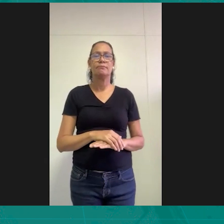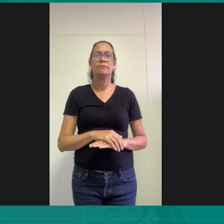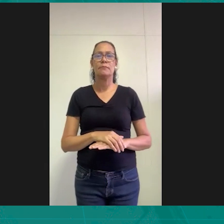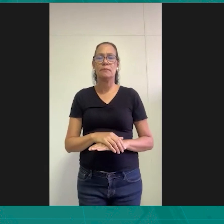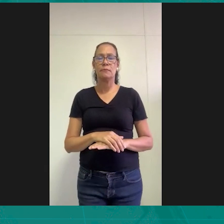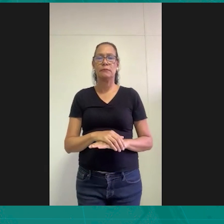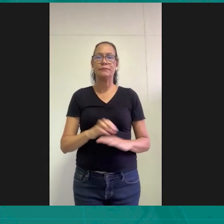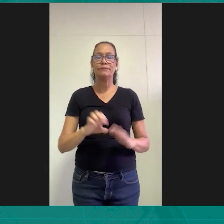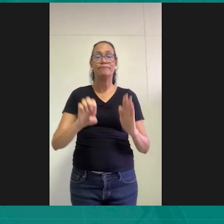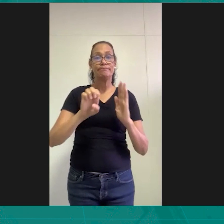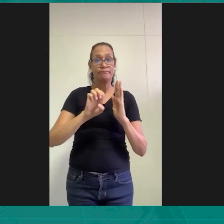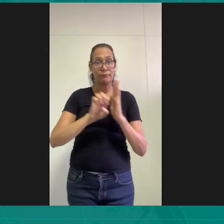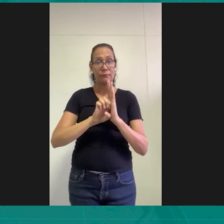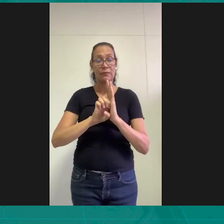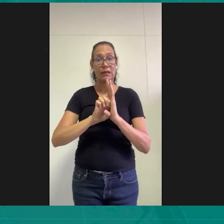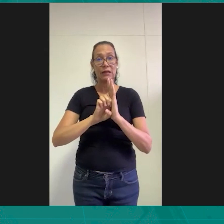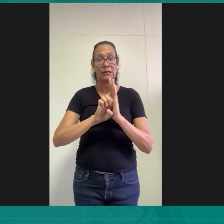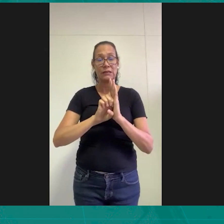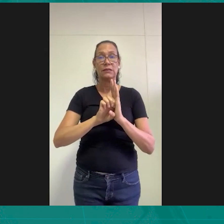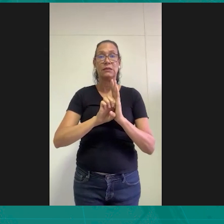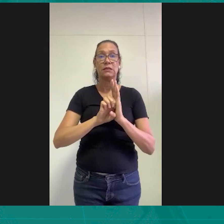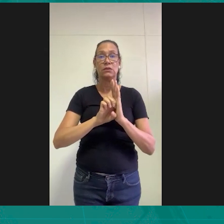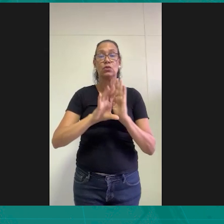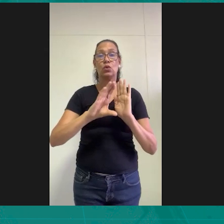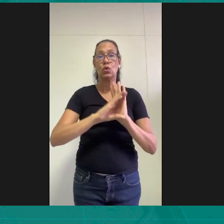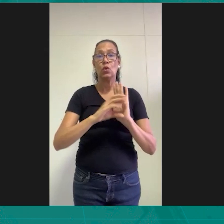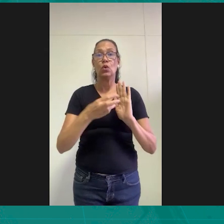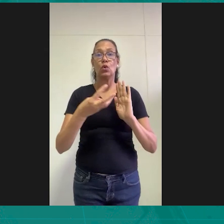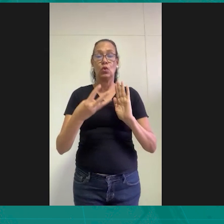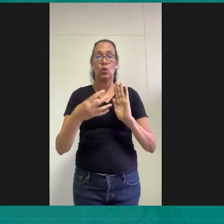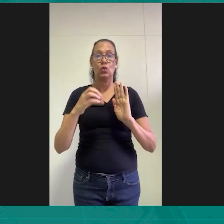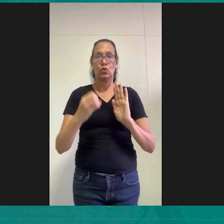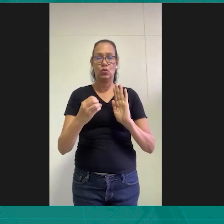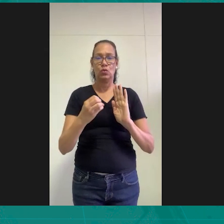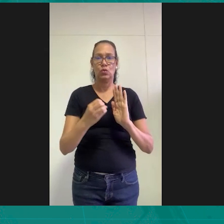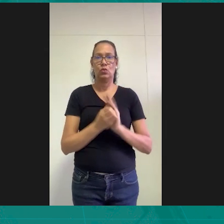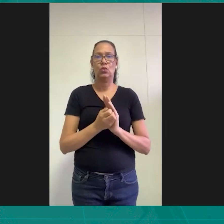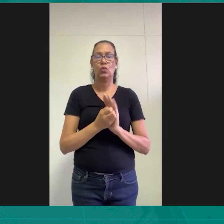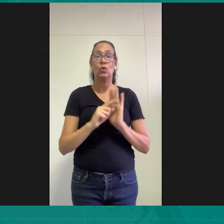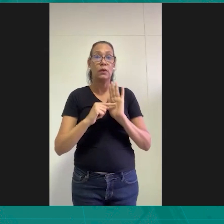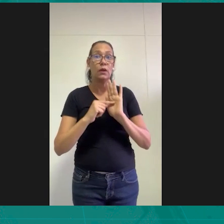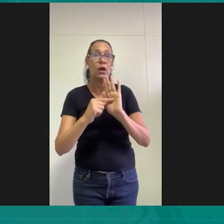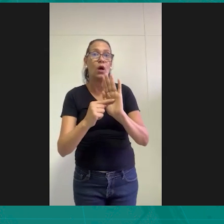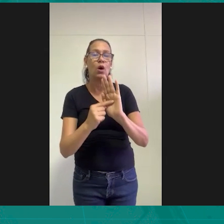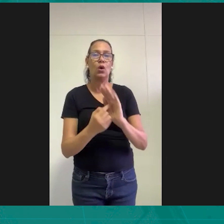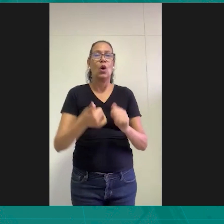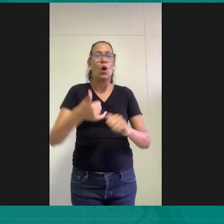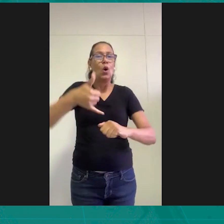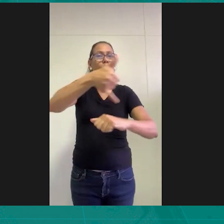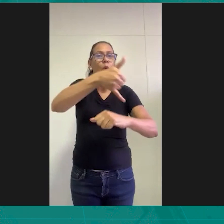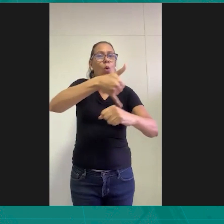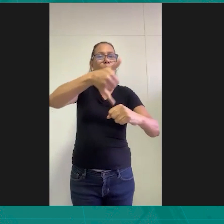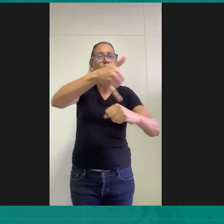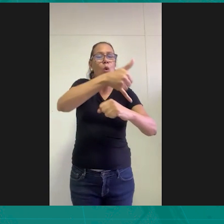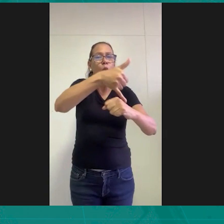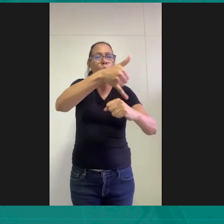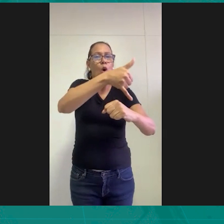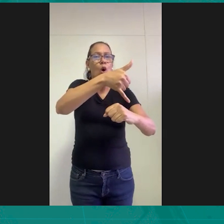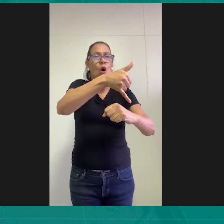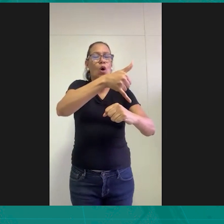mostra como o óleo composto da unção é feito. Quando, né, o Espírito de Deus já